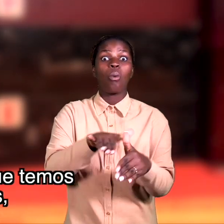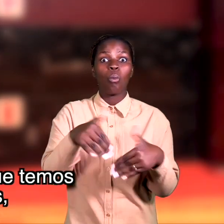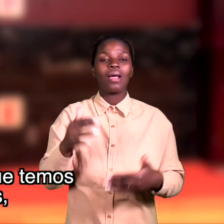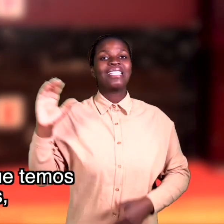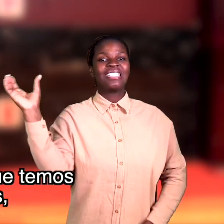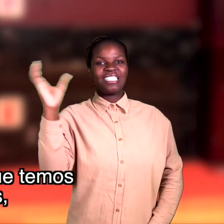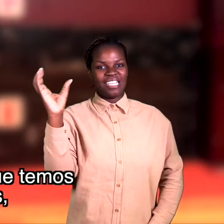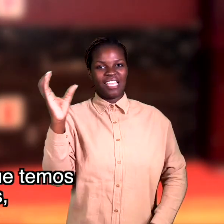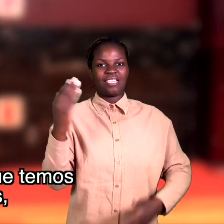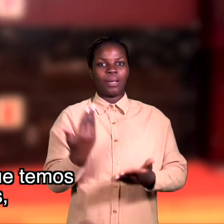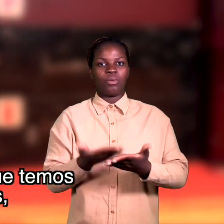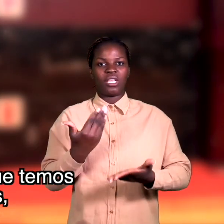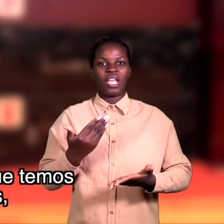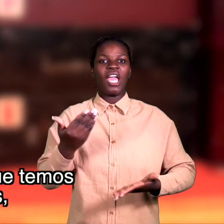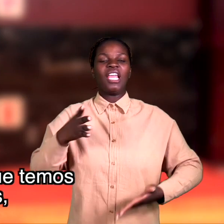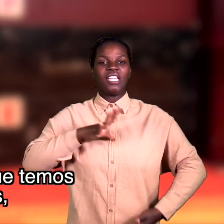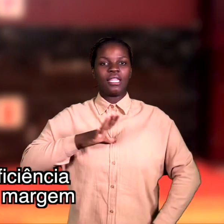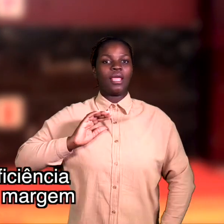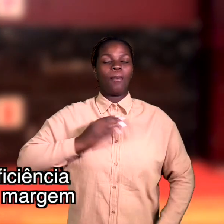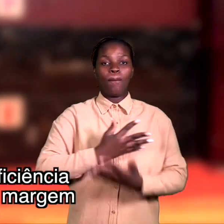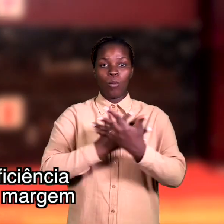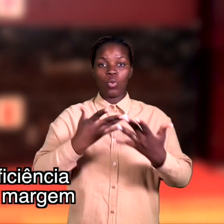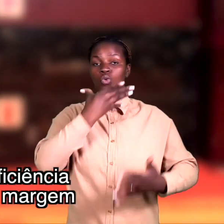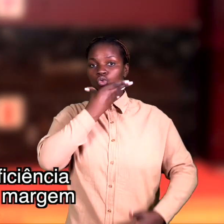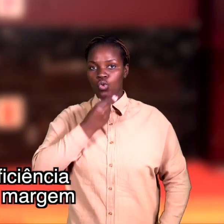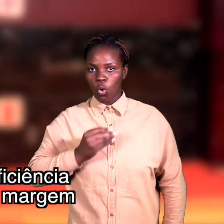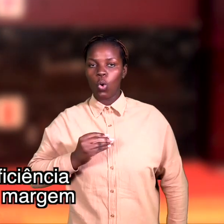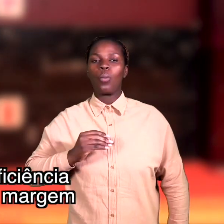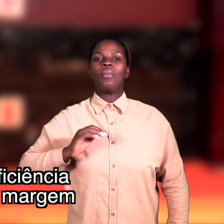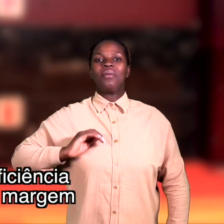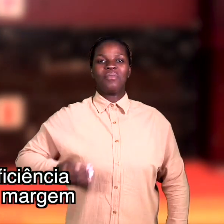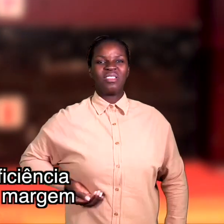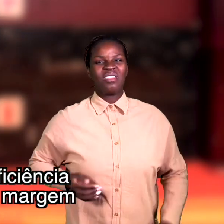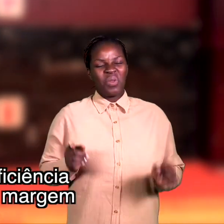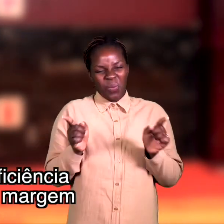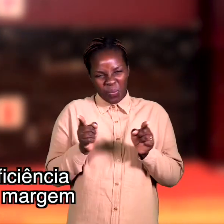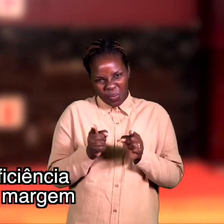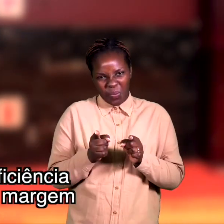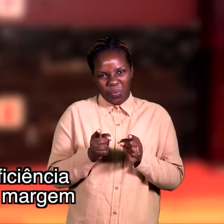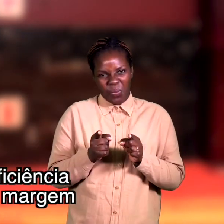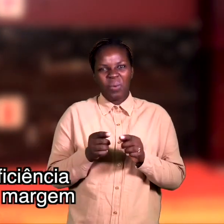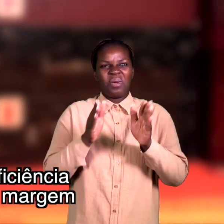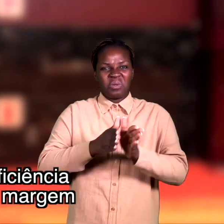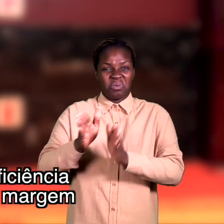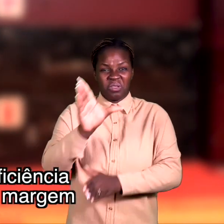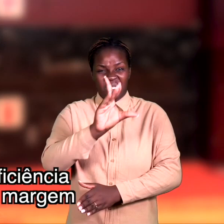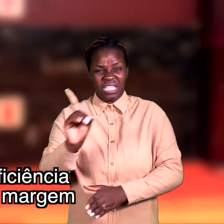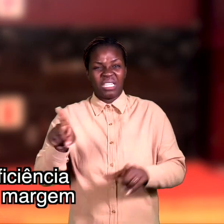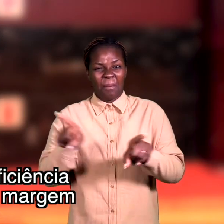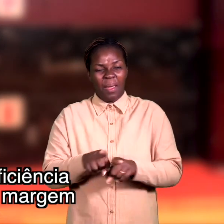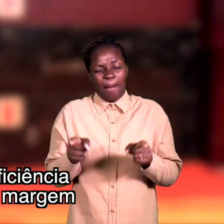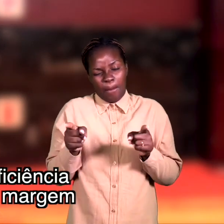menos raparigas e mais rapazes, e temos menos ainda raparigas com deficiência, mas pode-se dizer